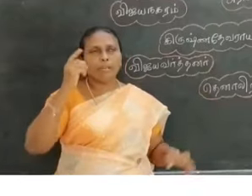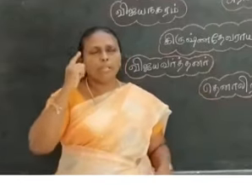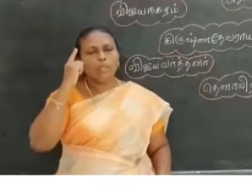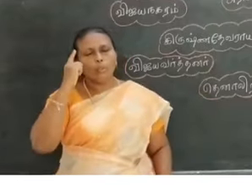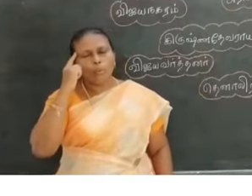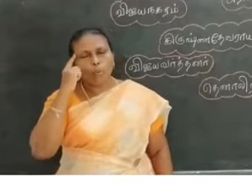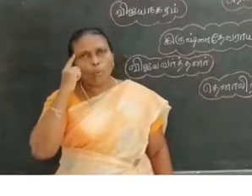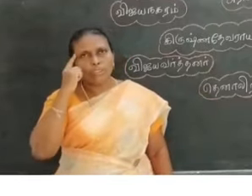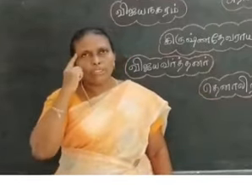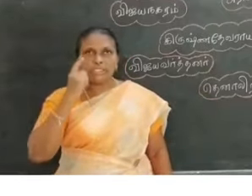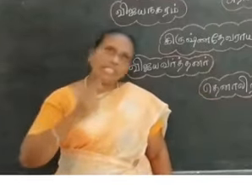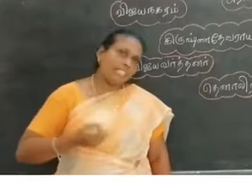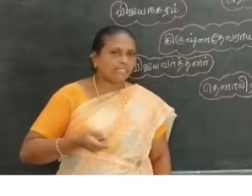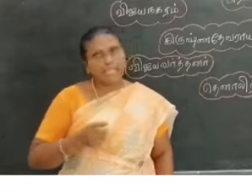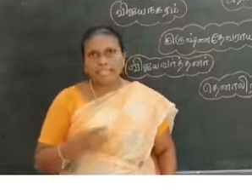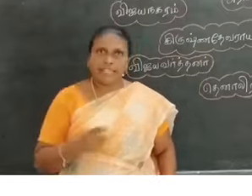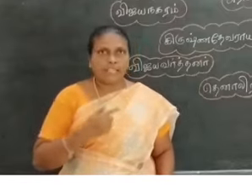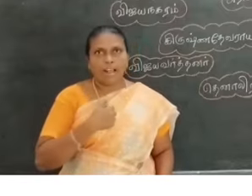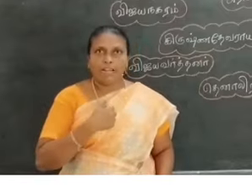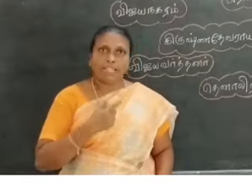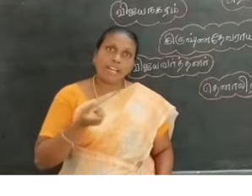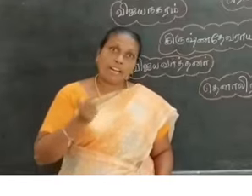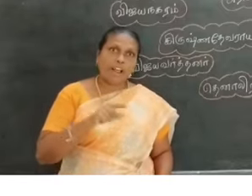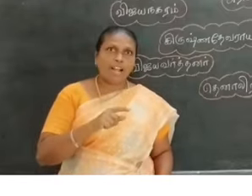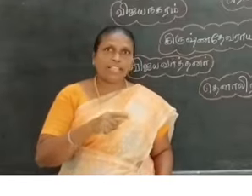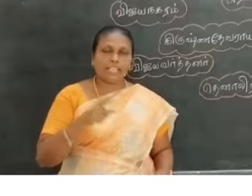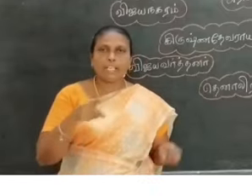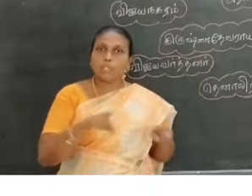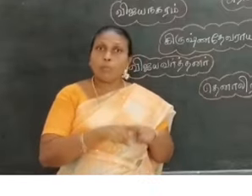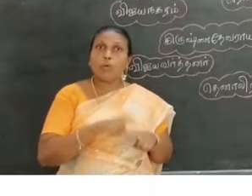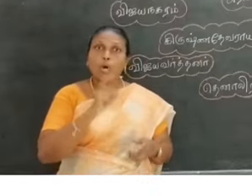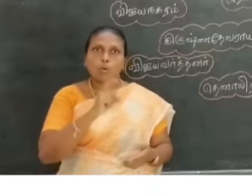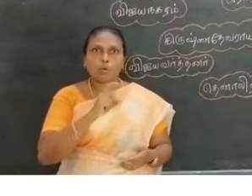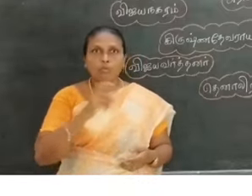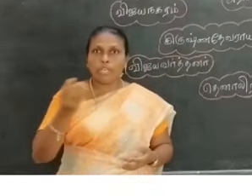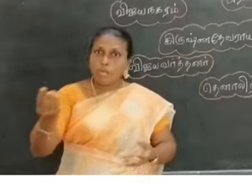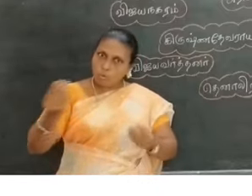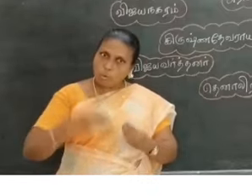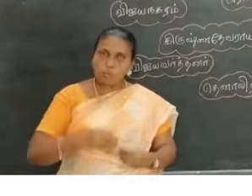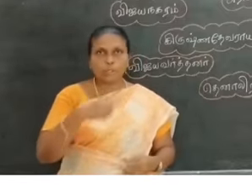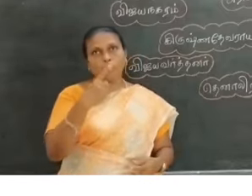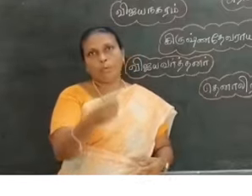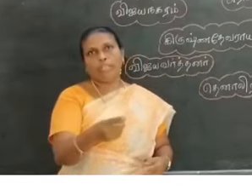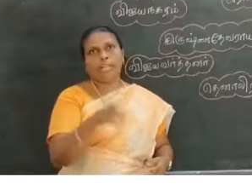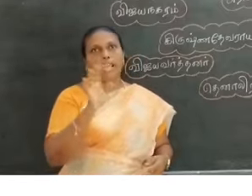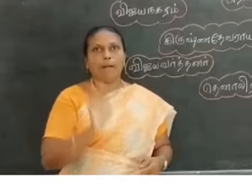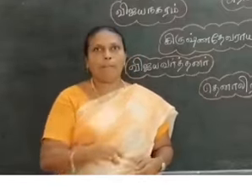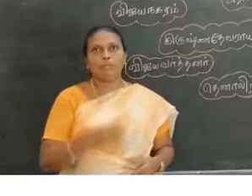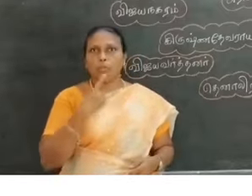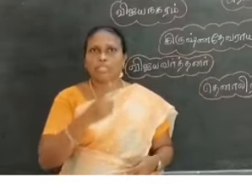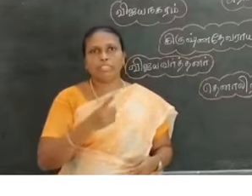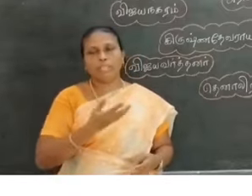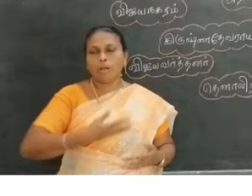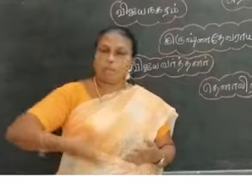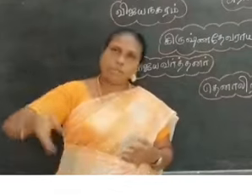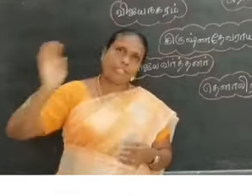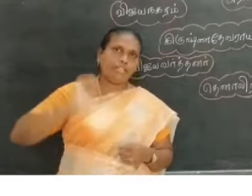தெனாலிராமன் யோசிச்சு, சரி நானு நாளைக்கு இது போல குருவி கொண்டு வந்து கொடுக்குறேன் அப்படின்னு சொல்லிட்டு